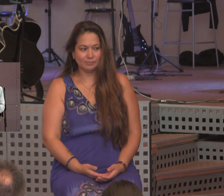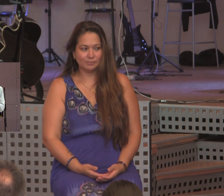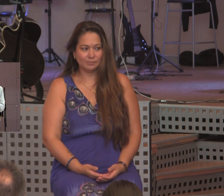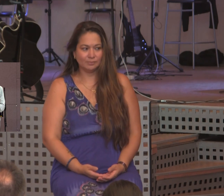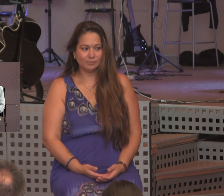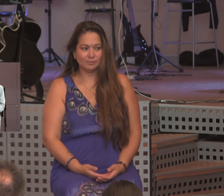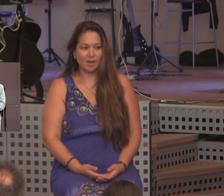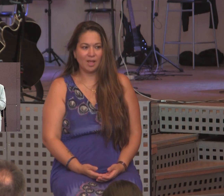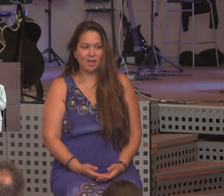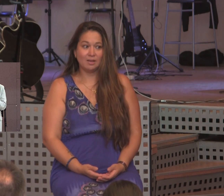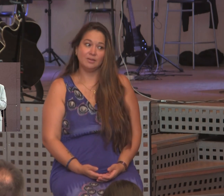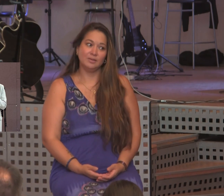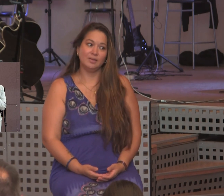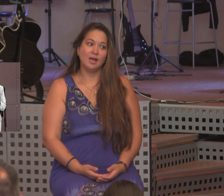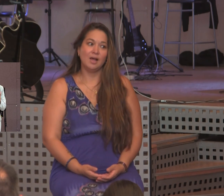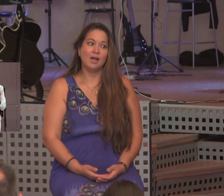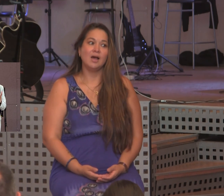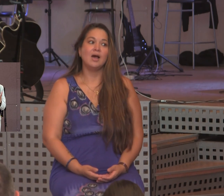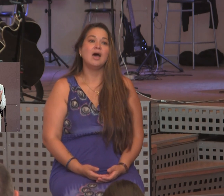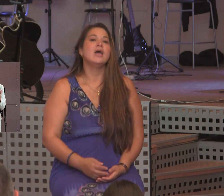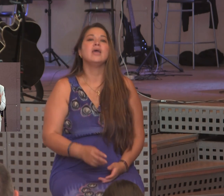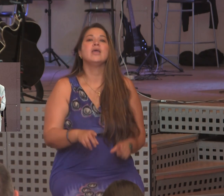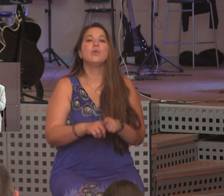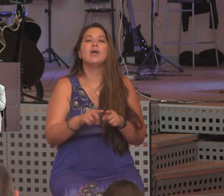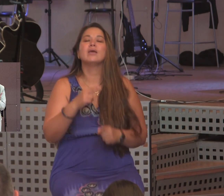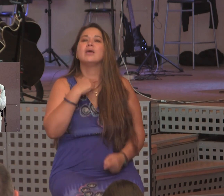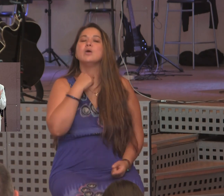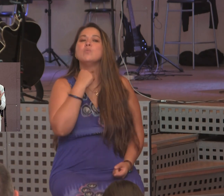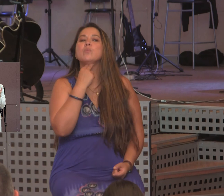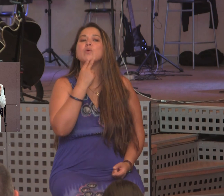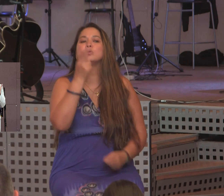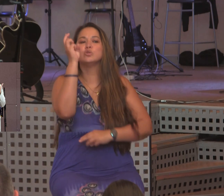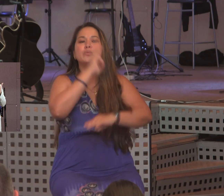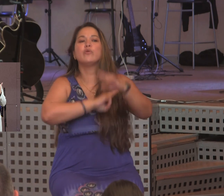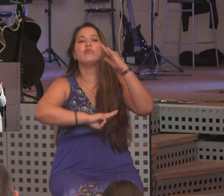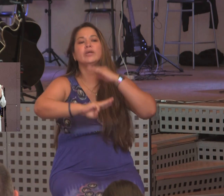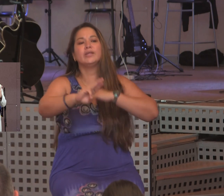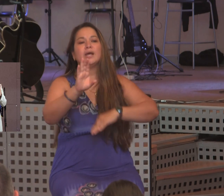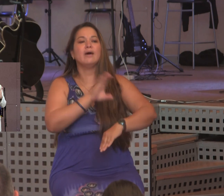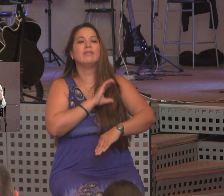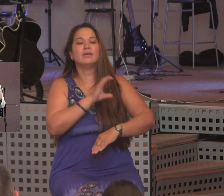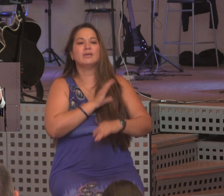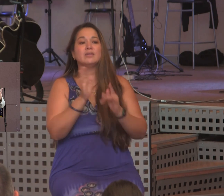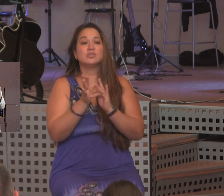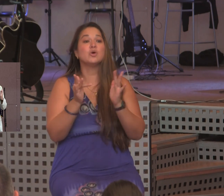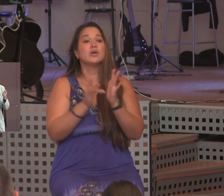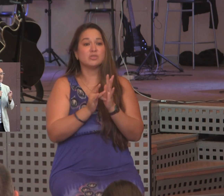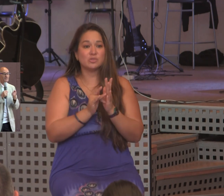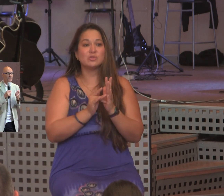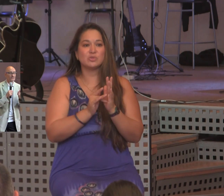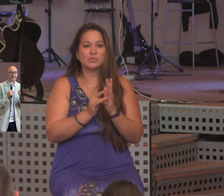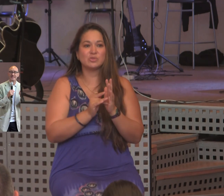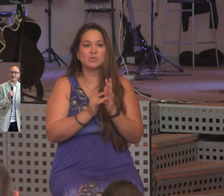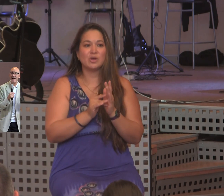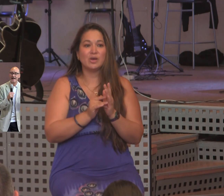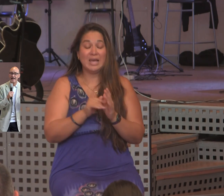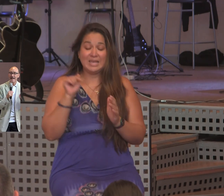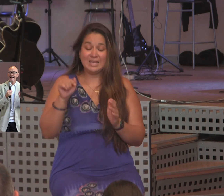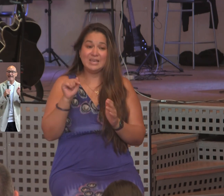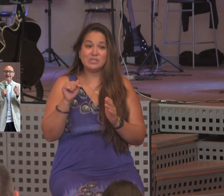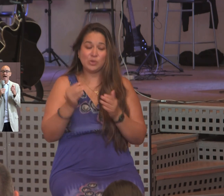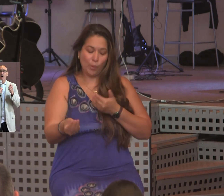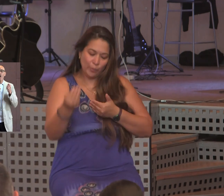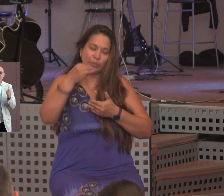llama Cristo Jesús. Esa es la sintonía, eso es lo que me capacita a mí para poder